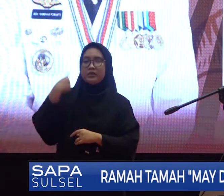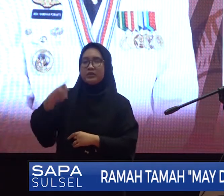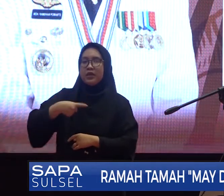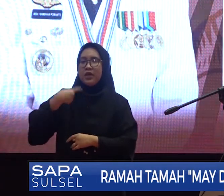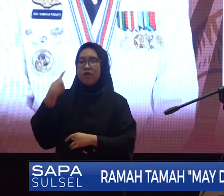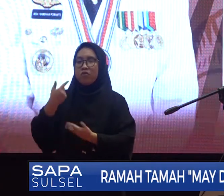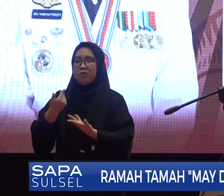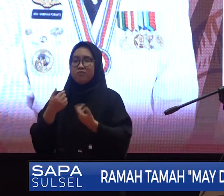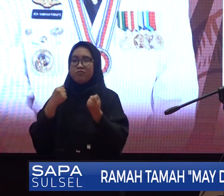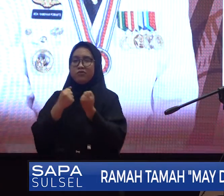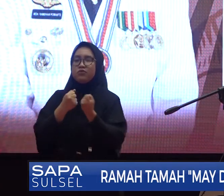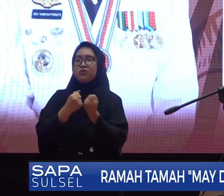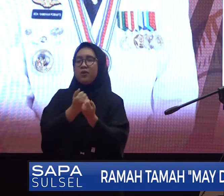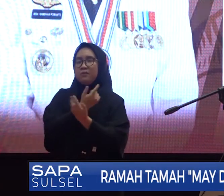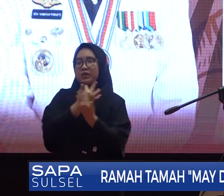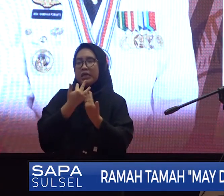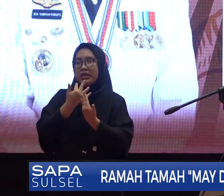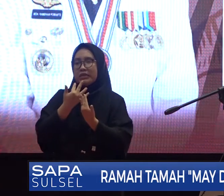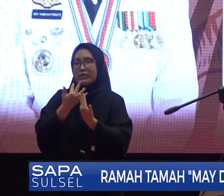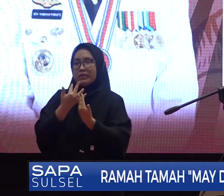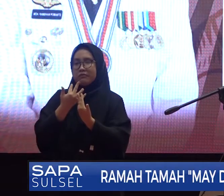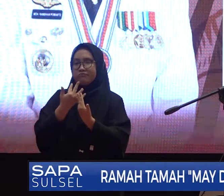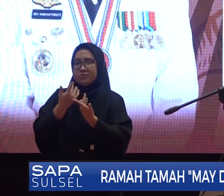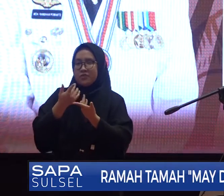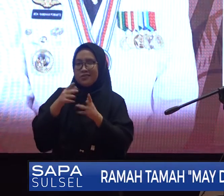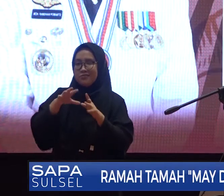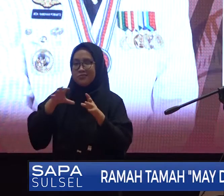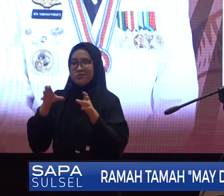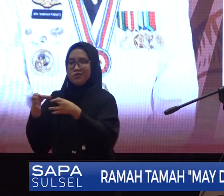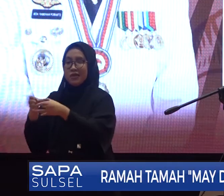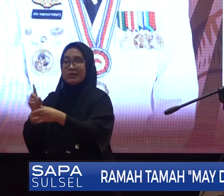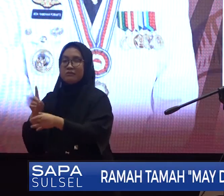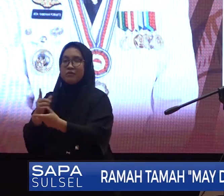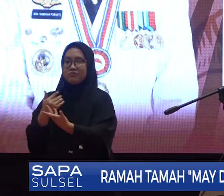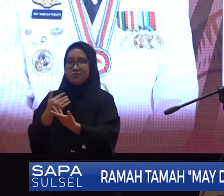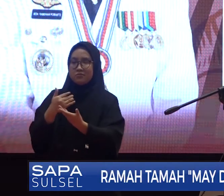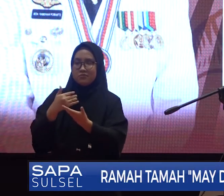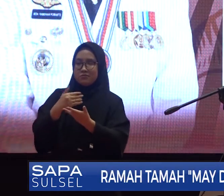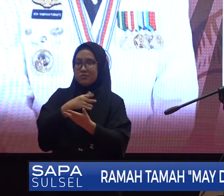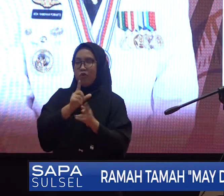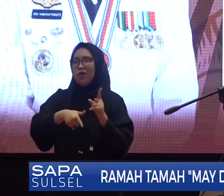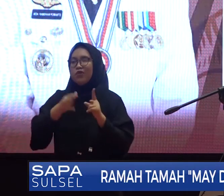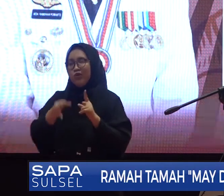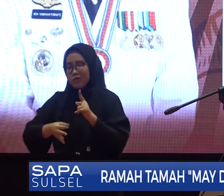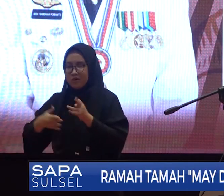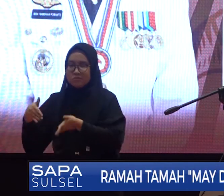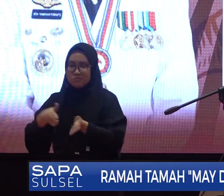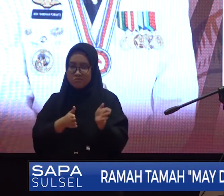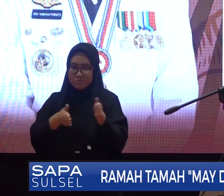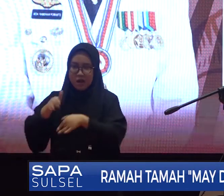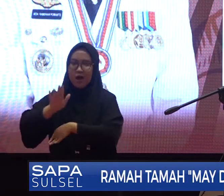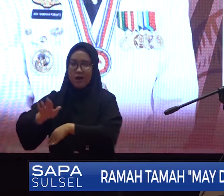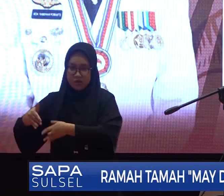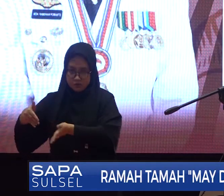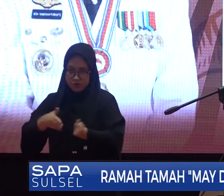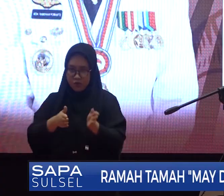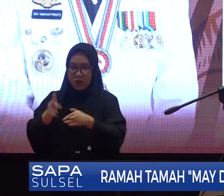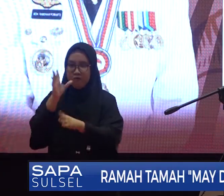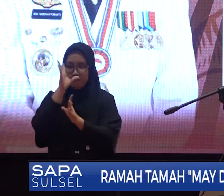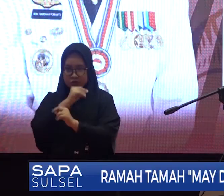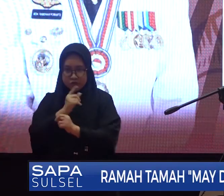Pro dengan masyarakat kecil karena saya ini anak lorong jadi saya selalu konsentrasi di lorong